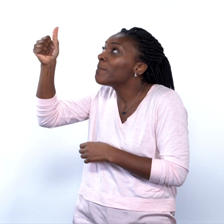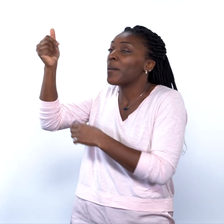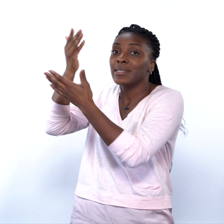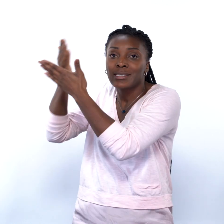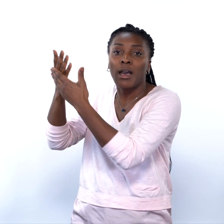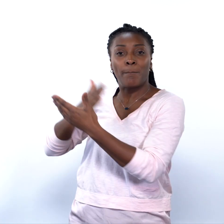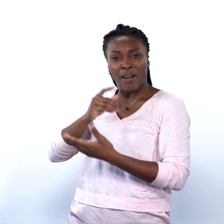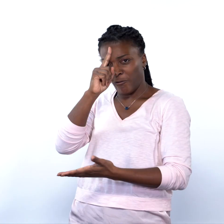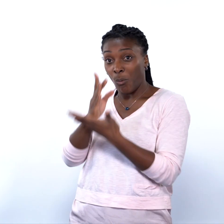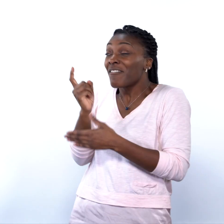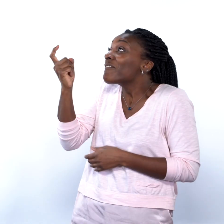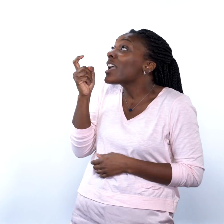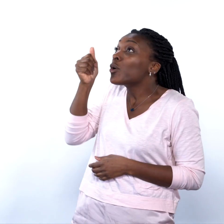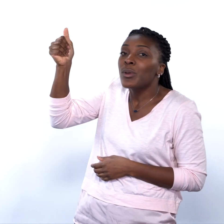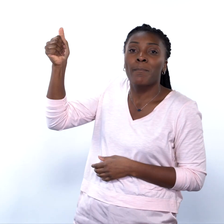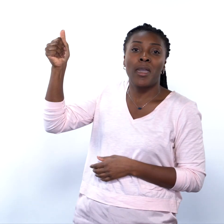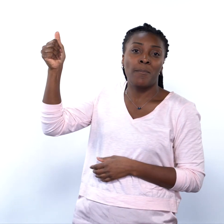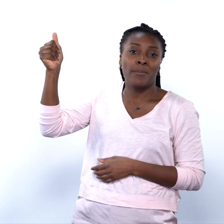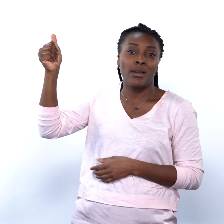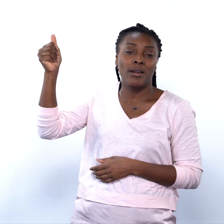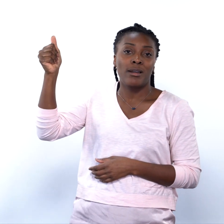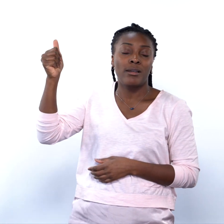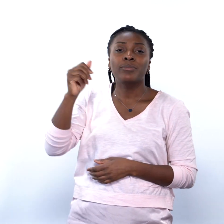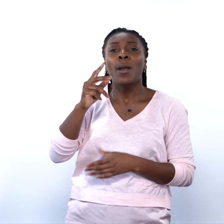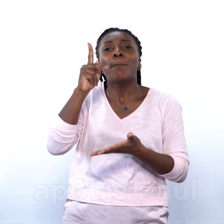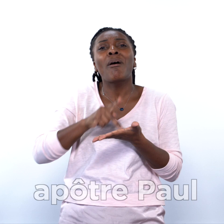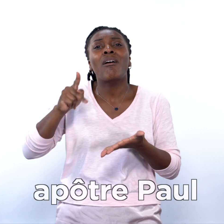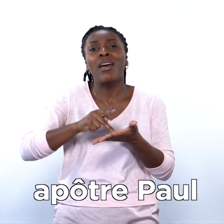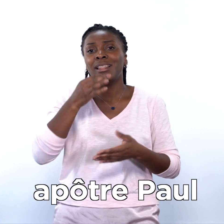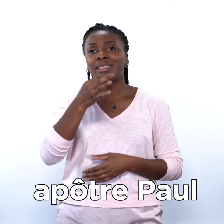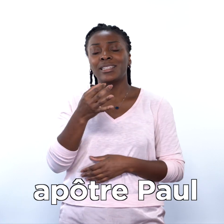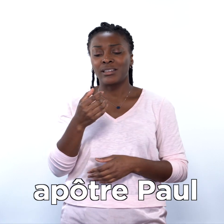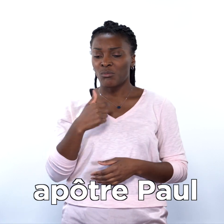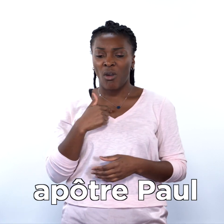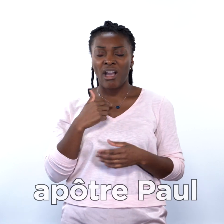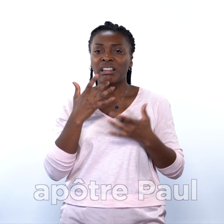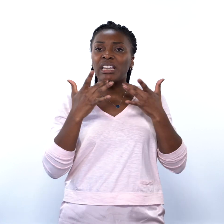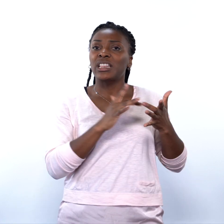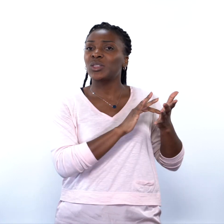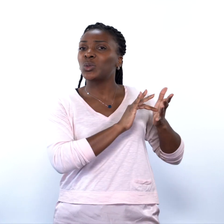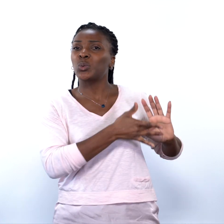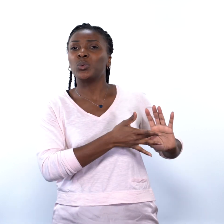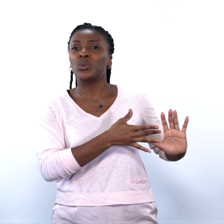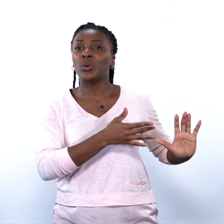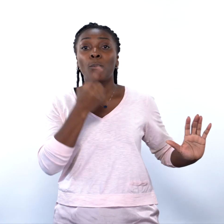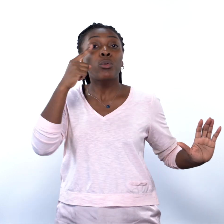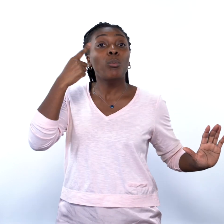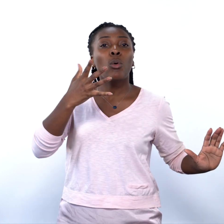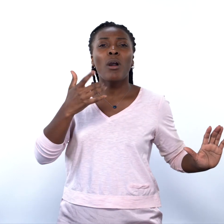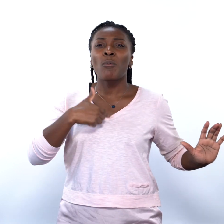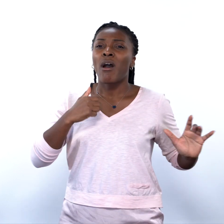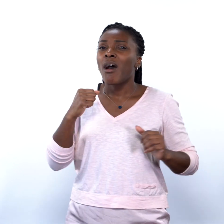secondes où Paul dit qu'il a tout quitté. Il considère tout comme de la boue et il